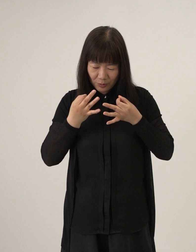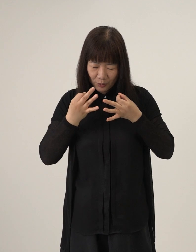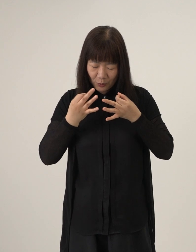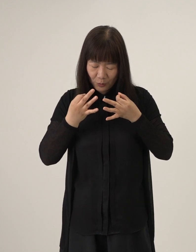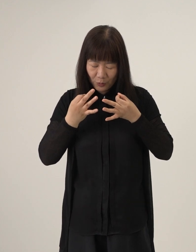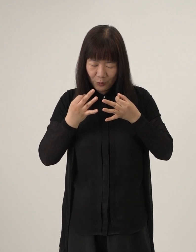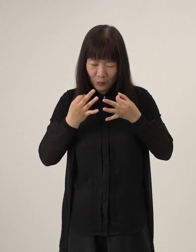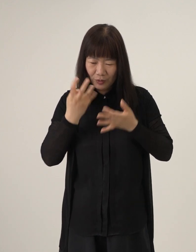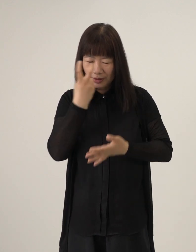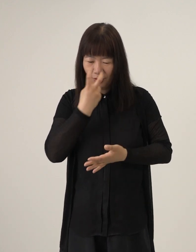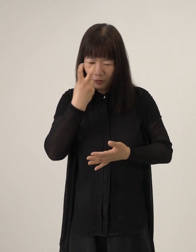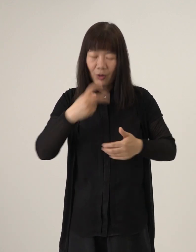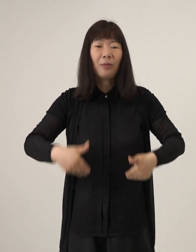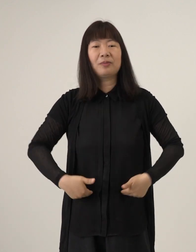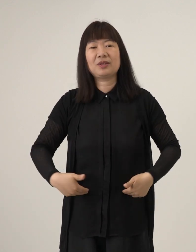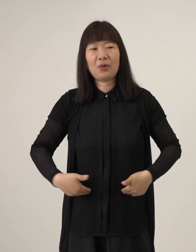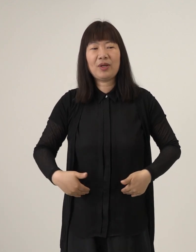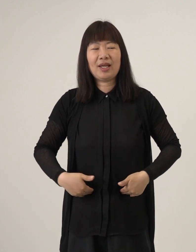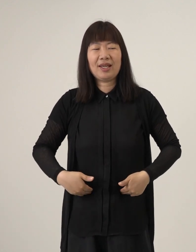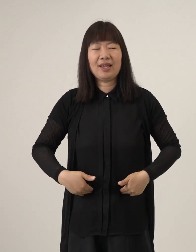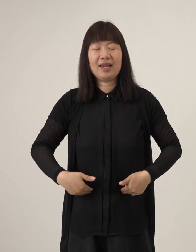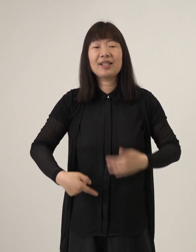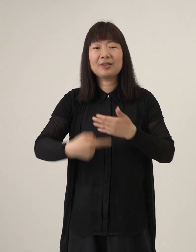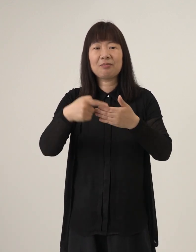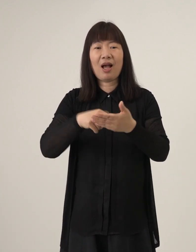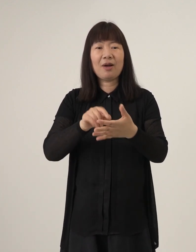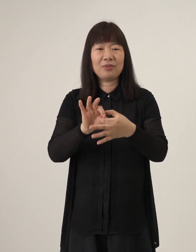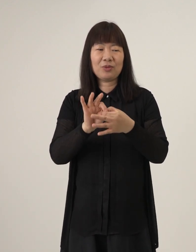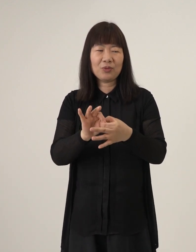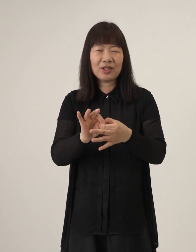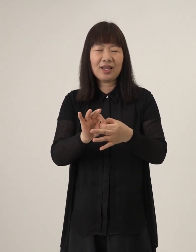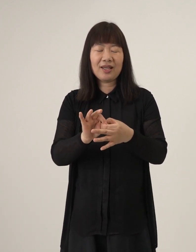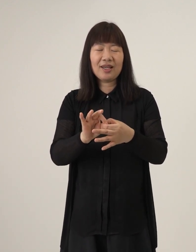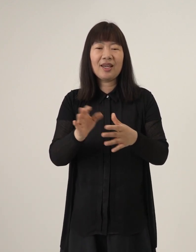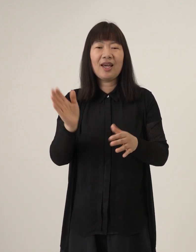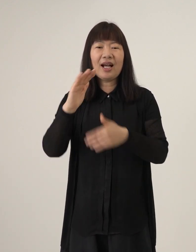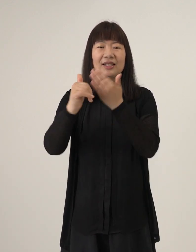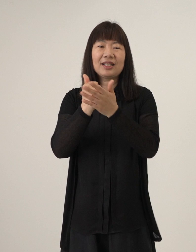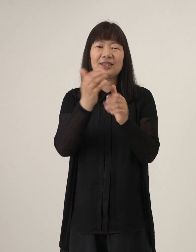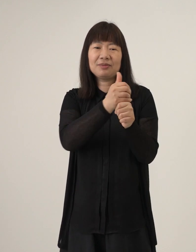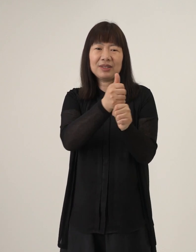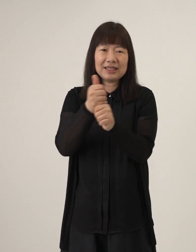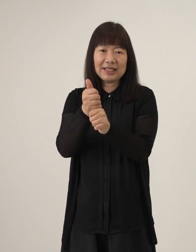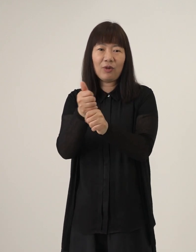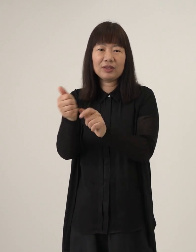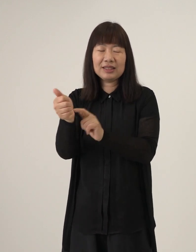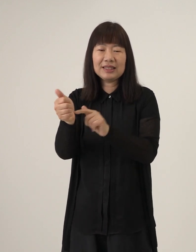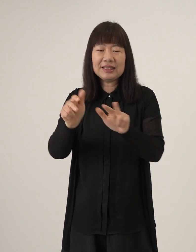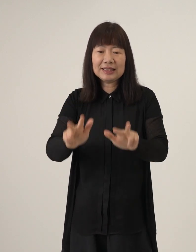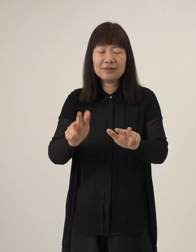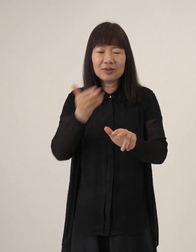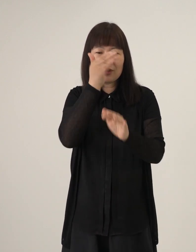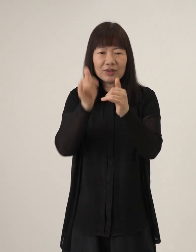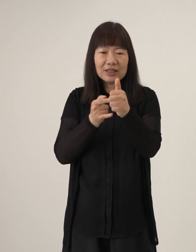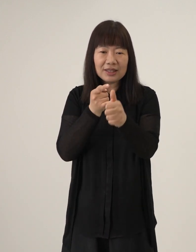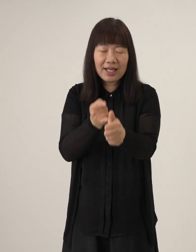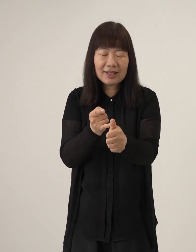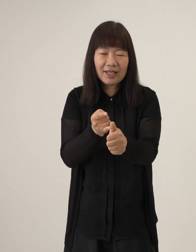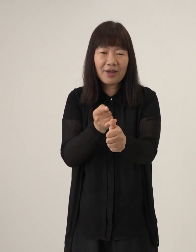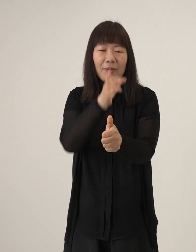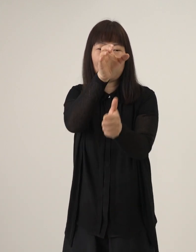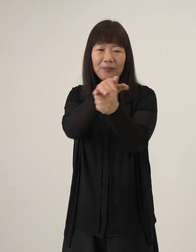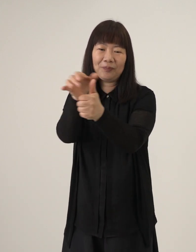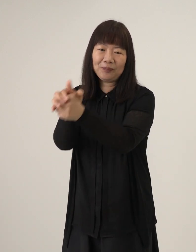그 감동이 오늘 우리 청년들에게 불같이 임할 수 있기를 축복합니다. 그